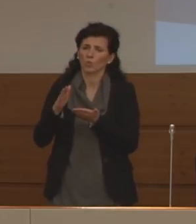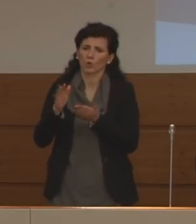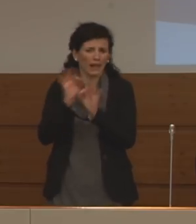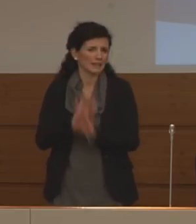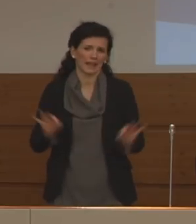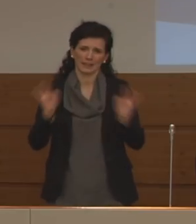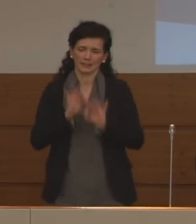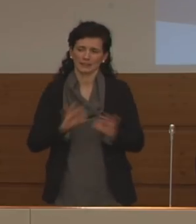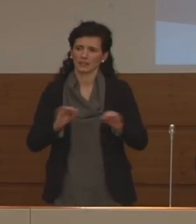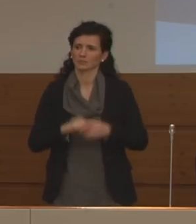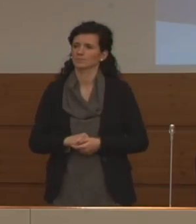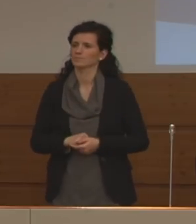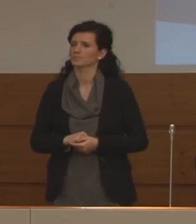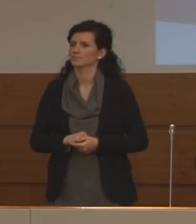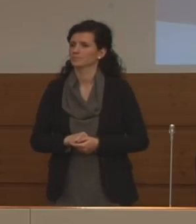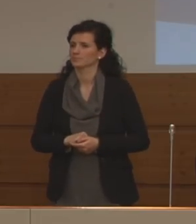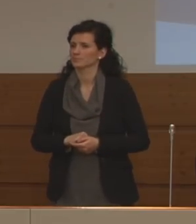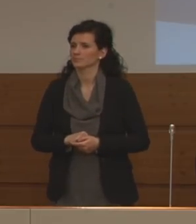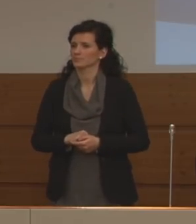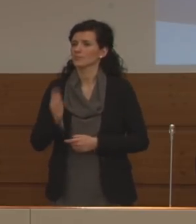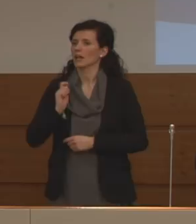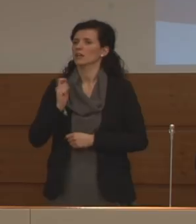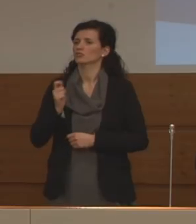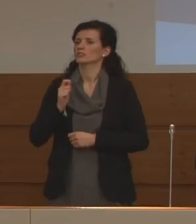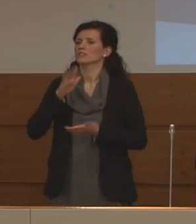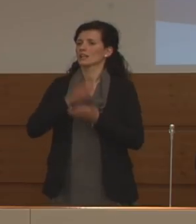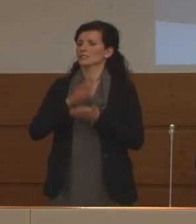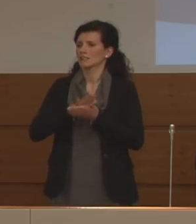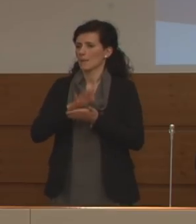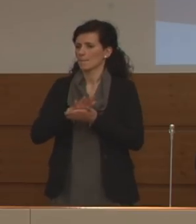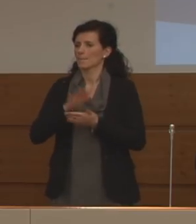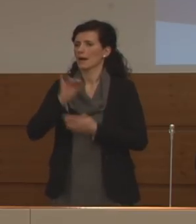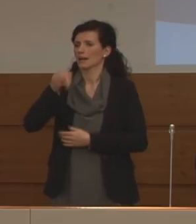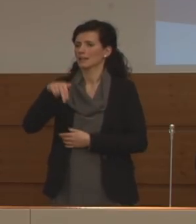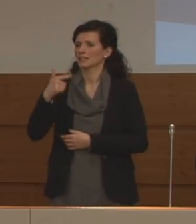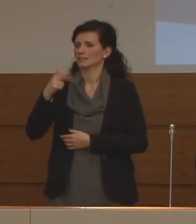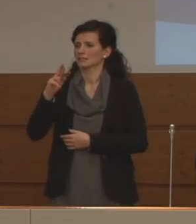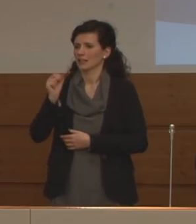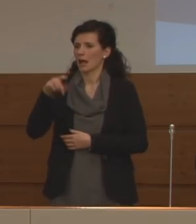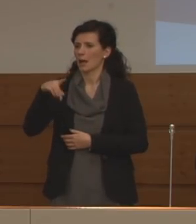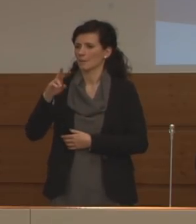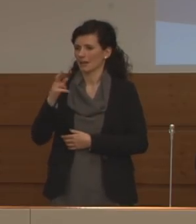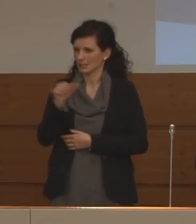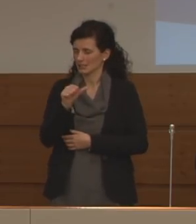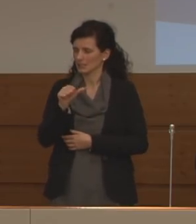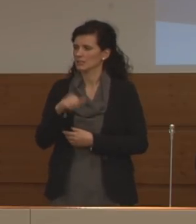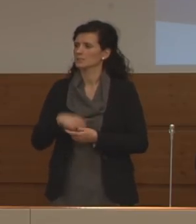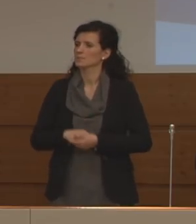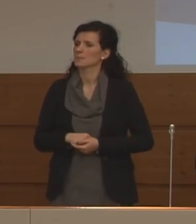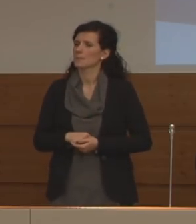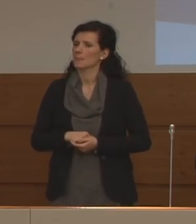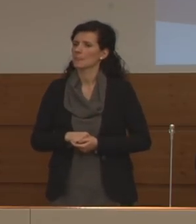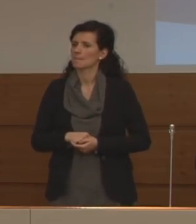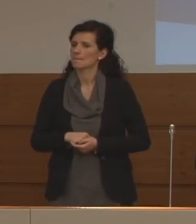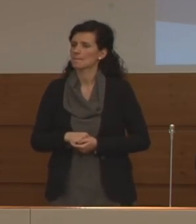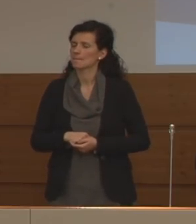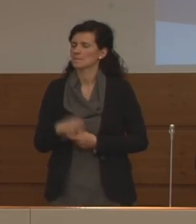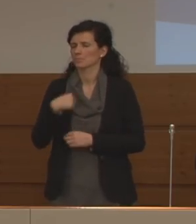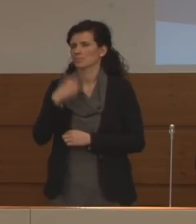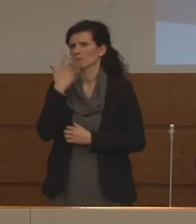buonasera marco maceroni agenzia di stampa italpress vorrei capire una cosa se è vero che